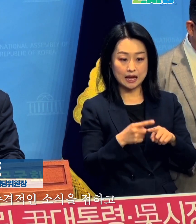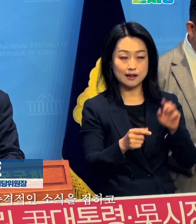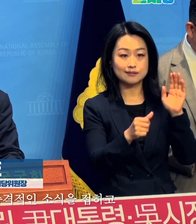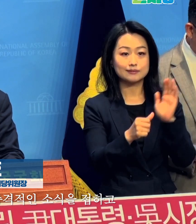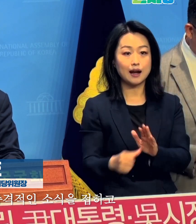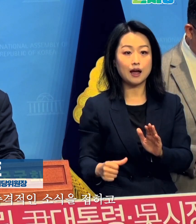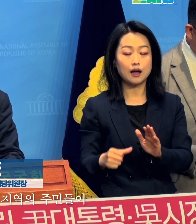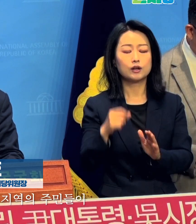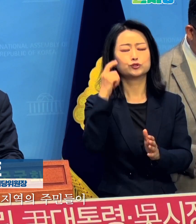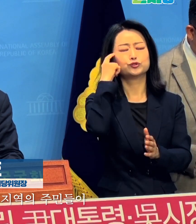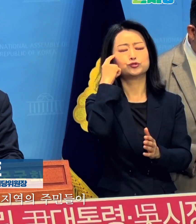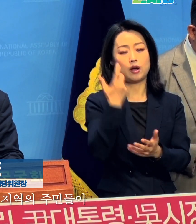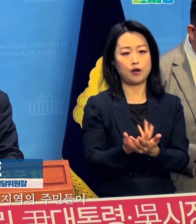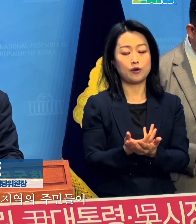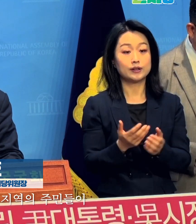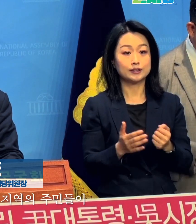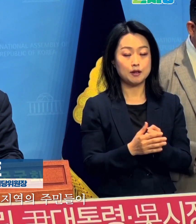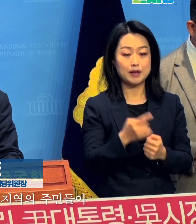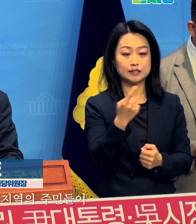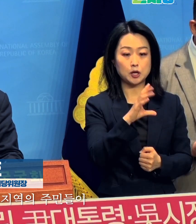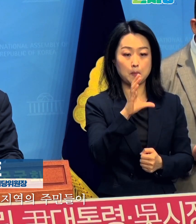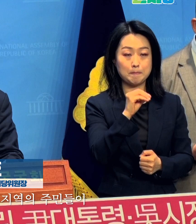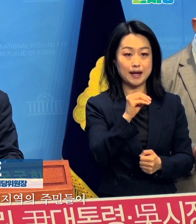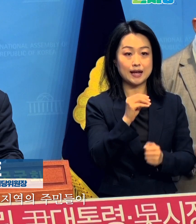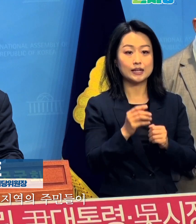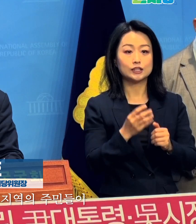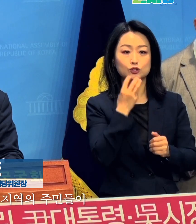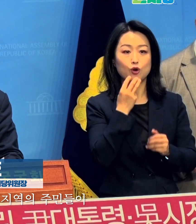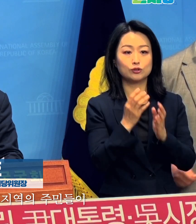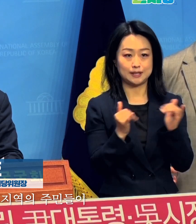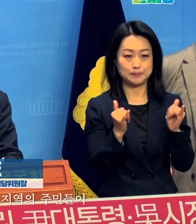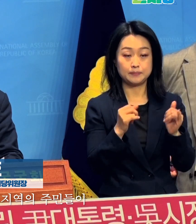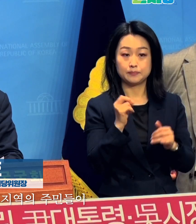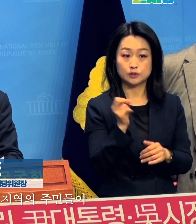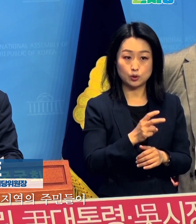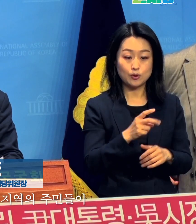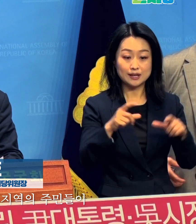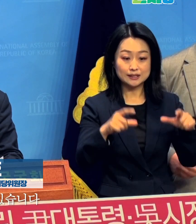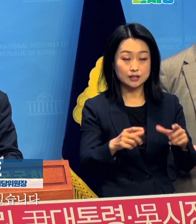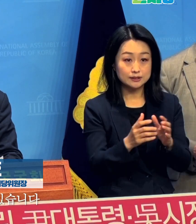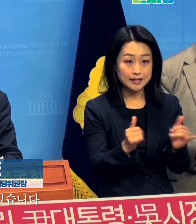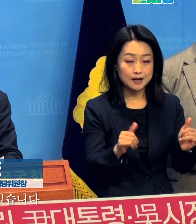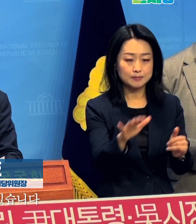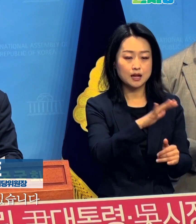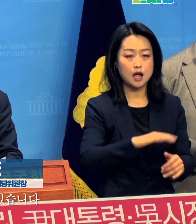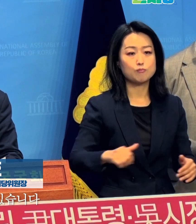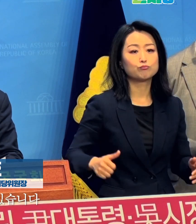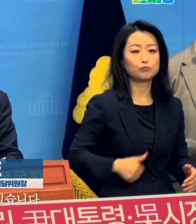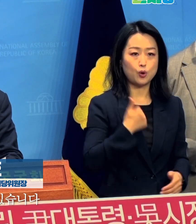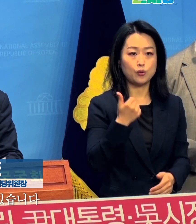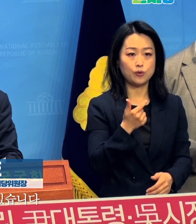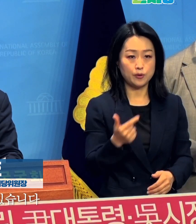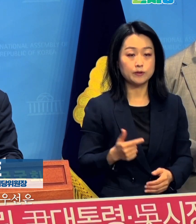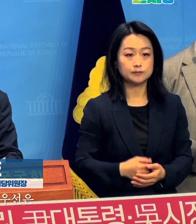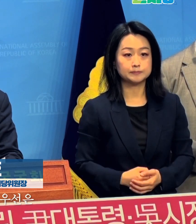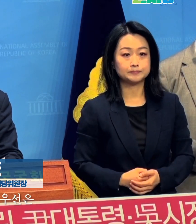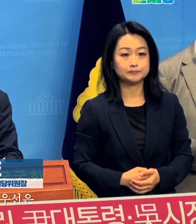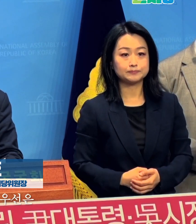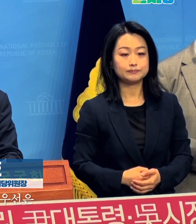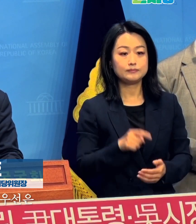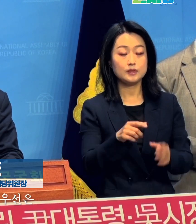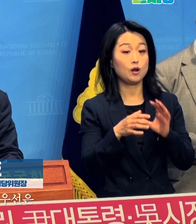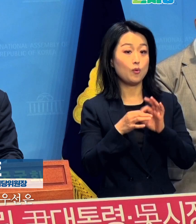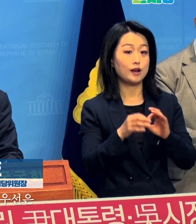소식을 접하고 천만 서울시민과 또 해당 지역의 주민들이 매우 분노하고 있습니다.